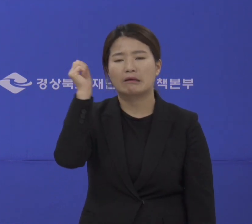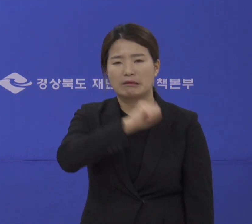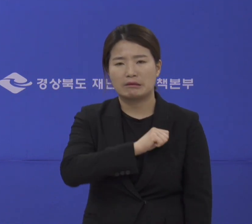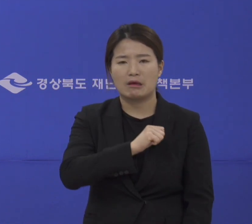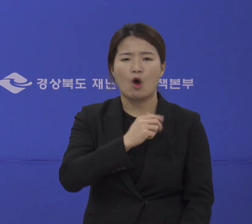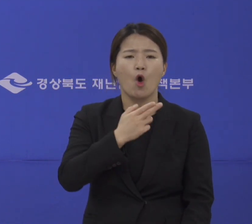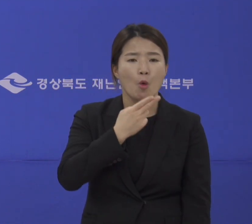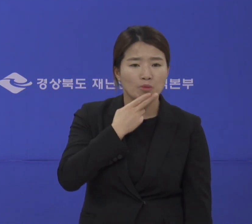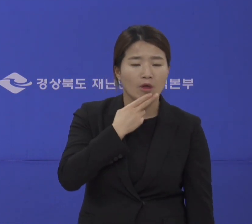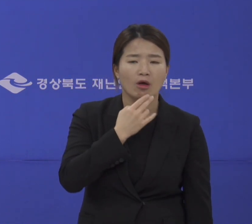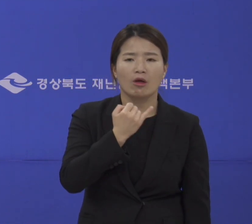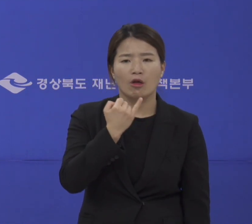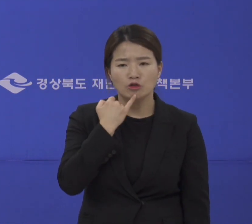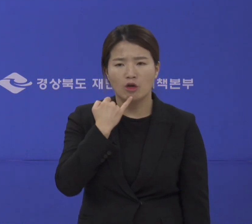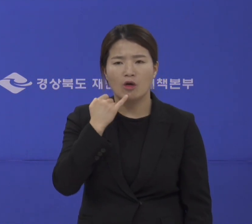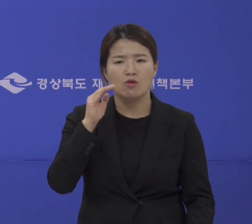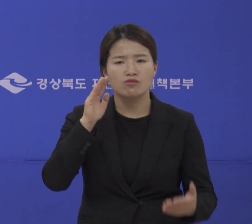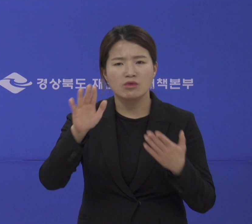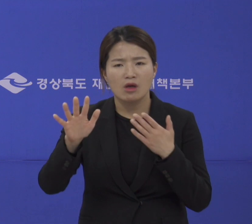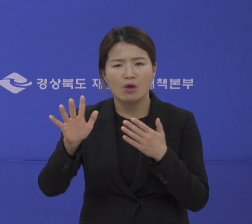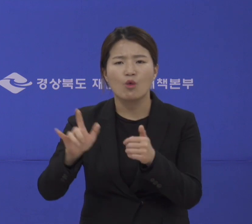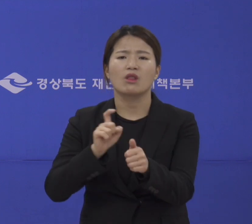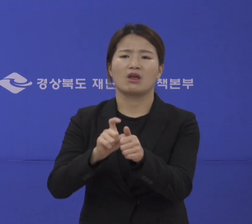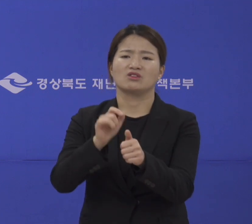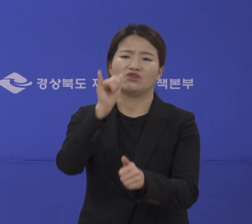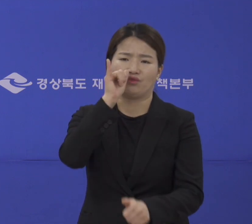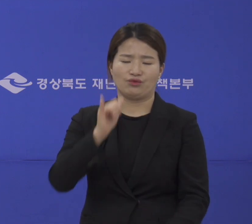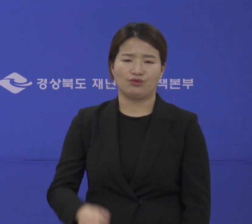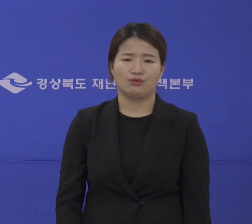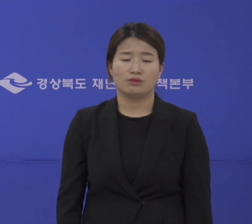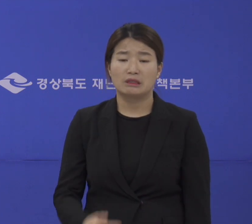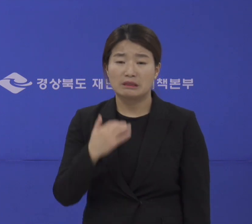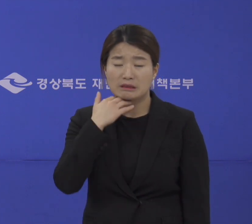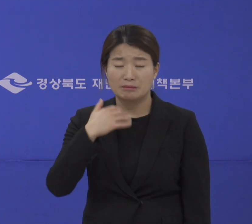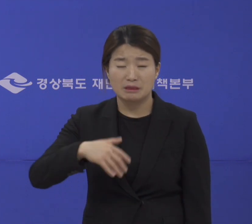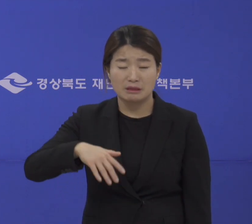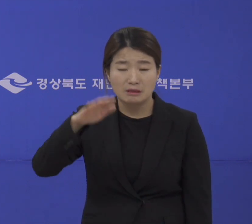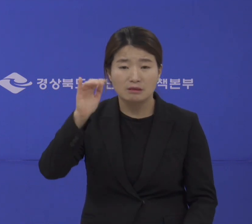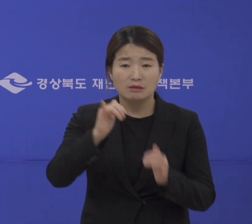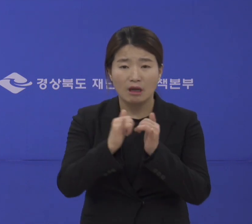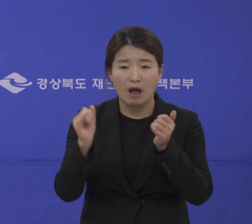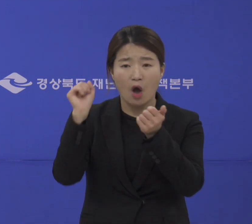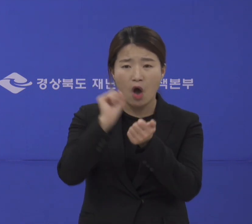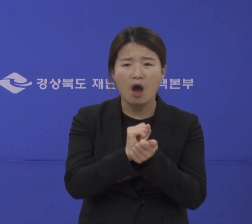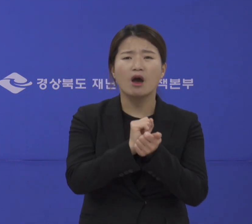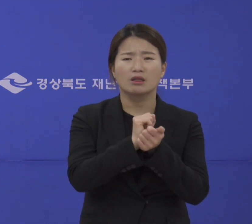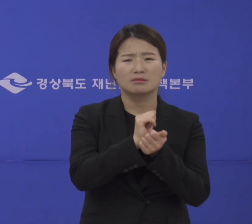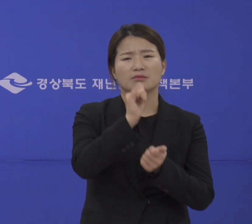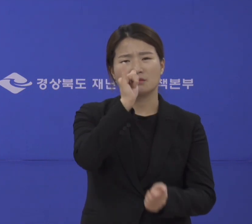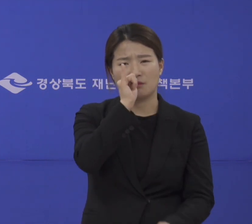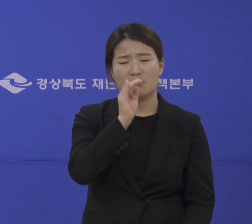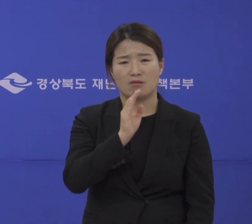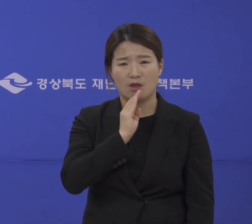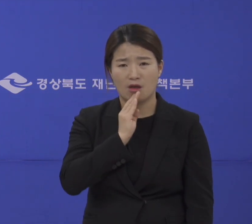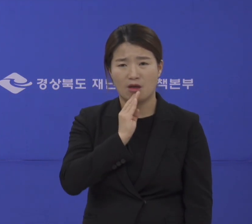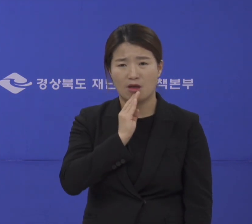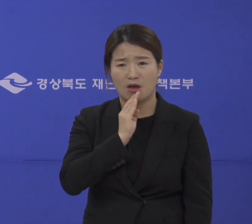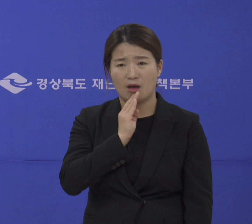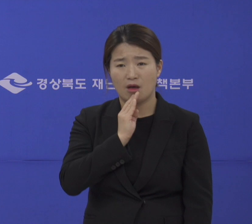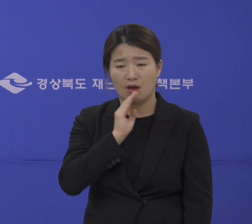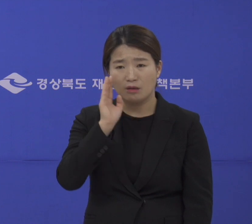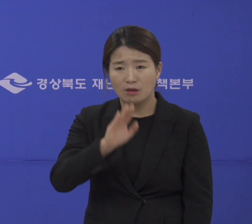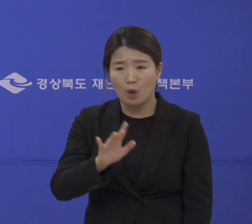변합니다. 그래서 연세 많은 어르신네들은 이미 바이러스에 감염이 됐는데도 이 양성으로 나오는 기간이